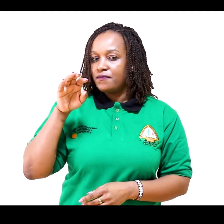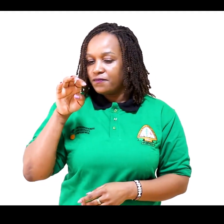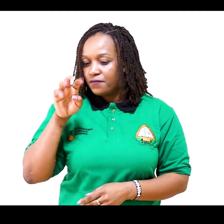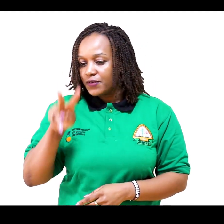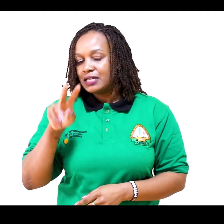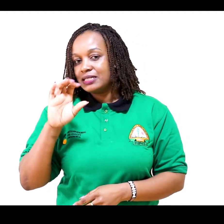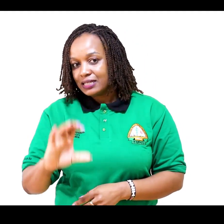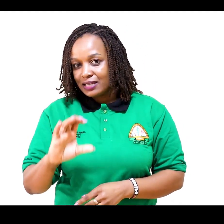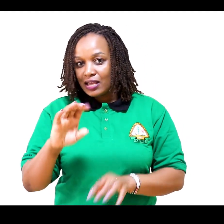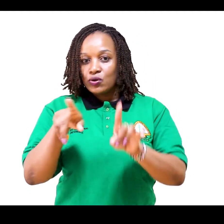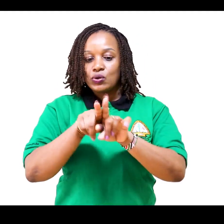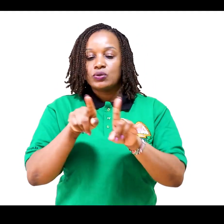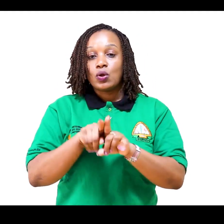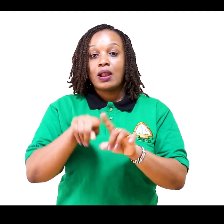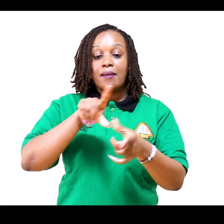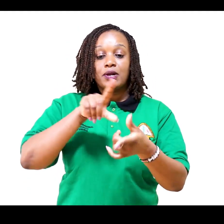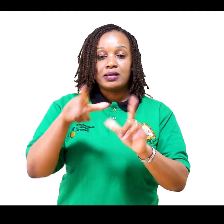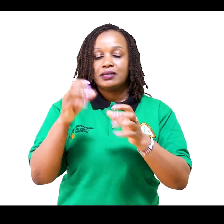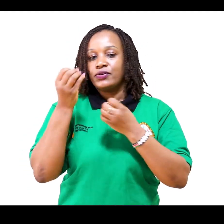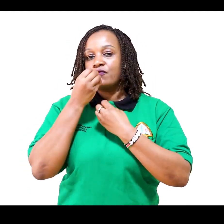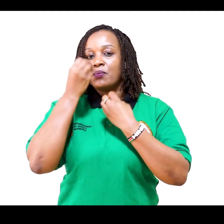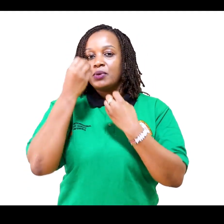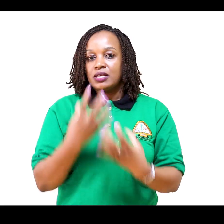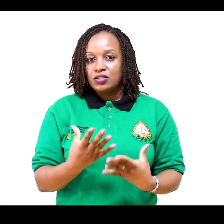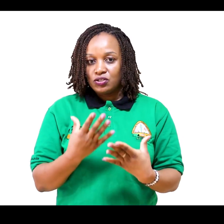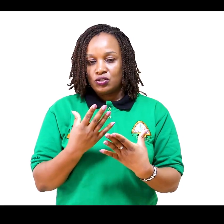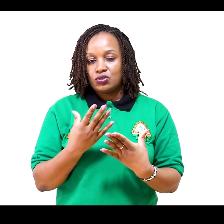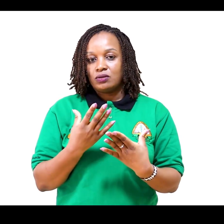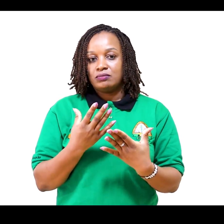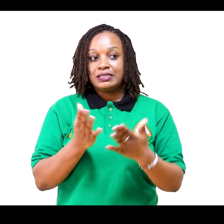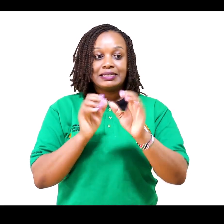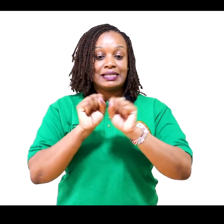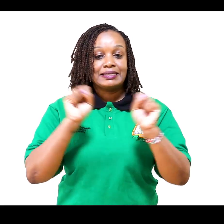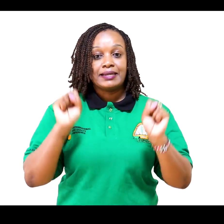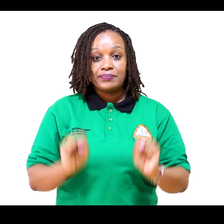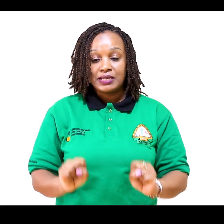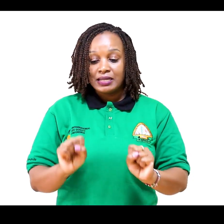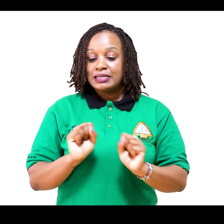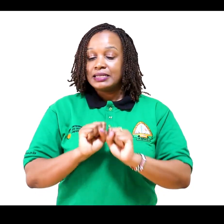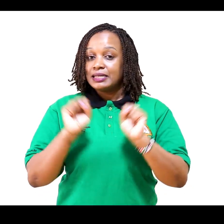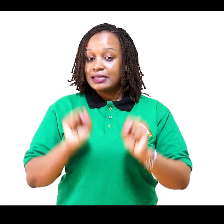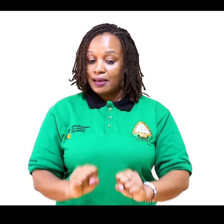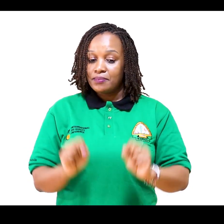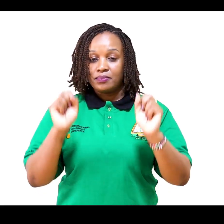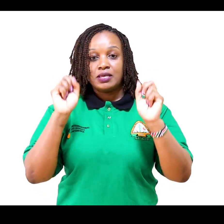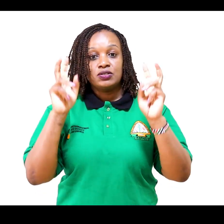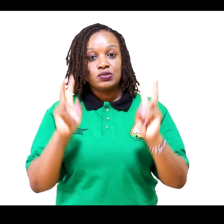PVPs, kadi ya mbegu na mfumo wa usimamizi wa taarifa za maabara, LIMs, masuala